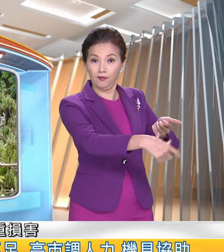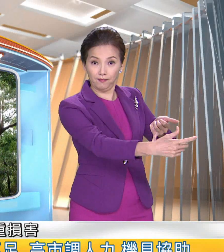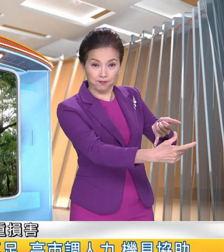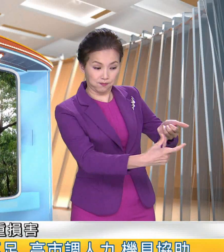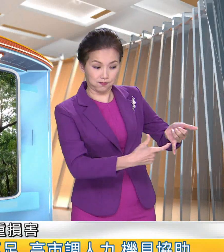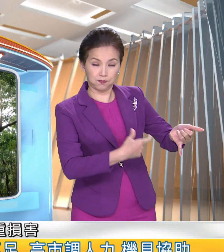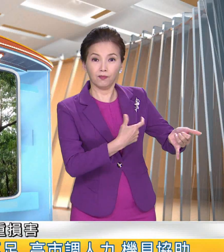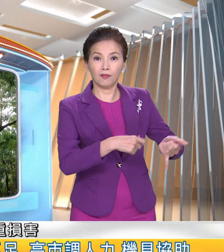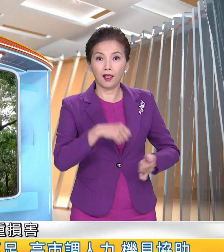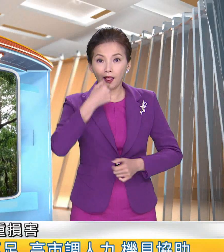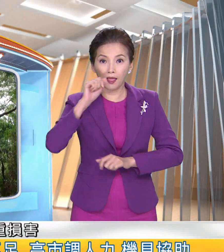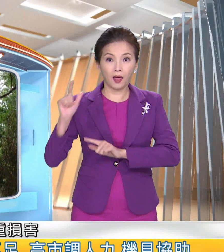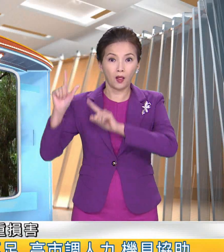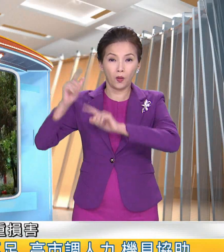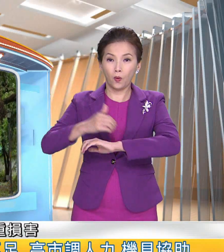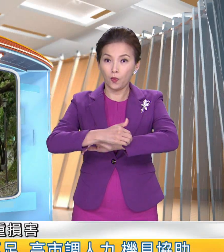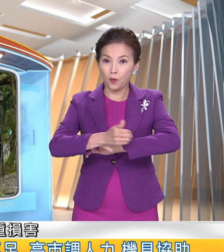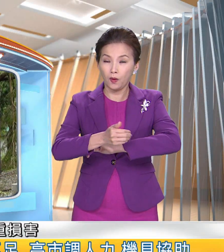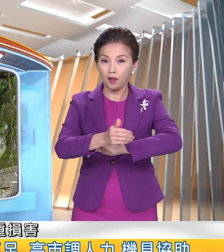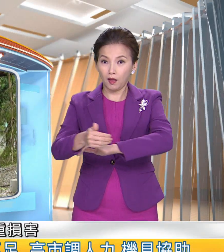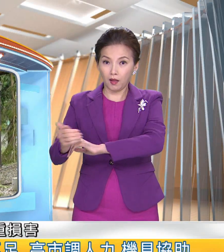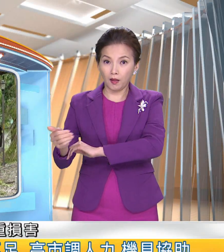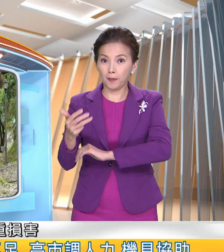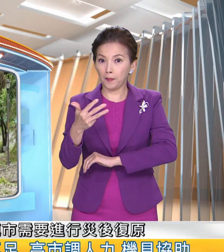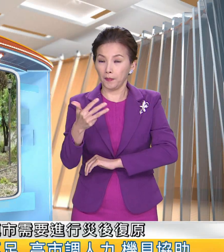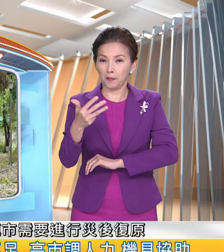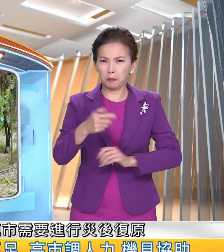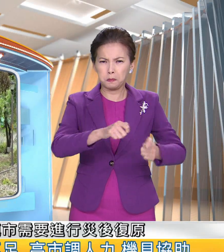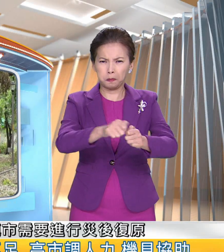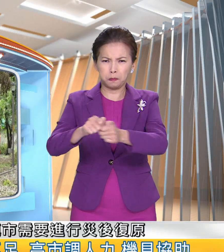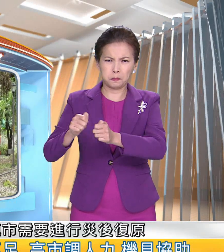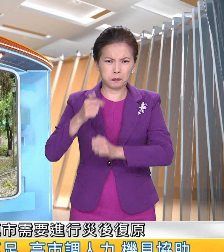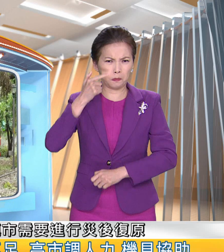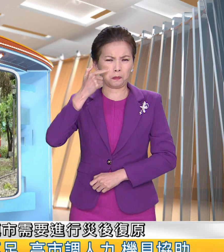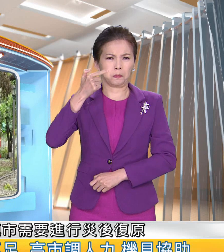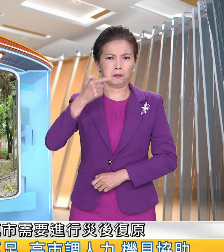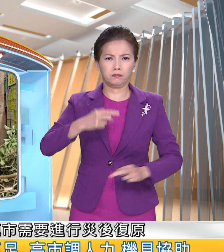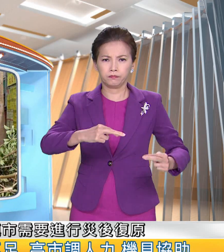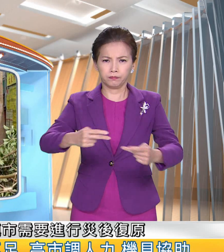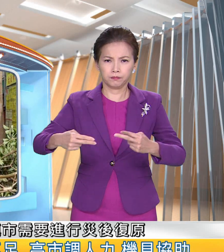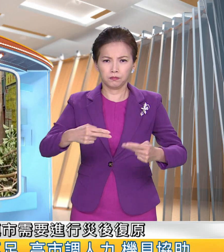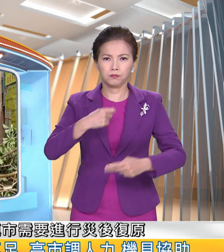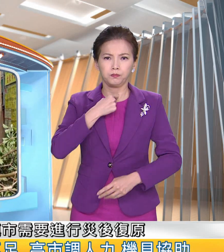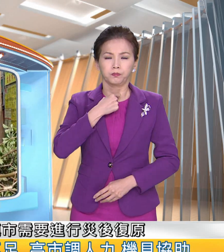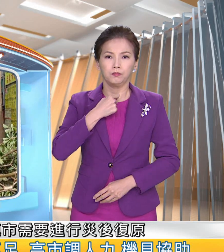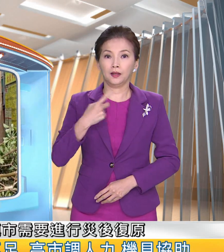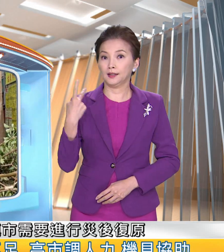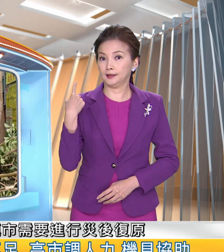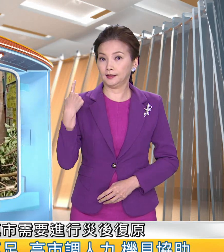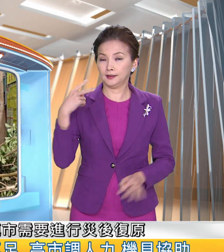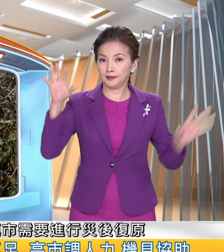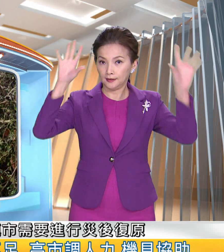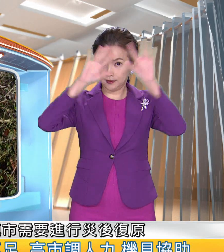因为台风遭遇严重损害，台东县有八个乡镇市需要进行灾后复